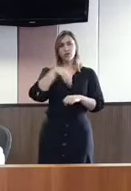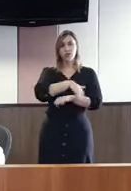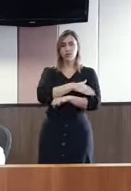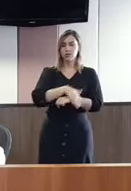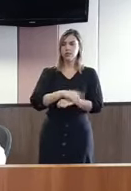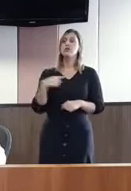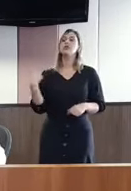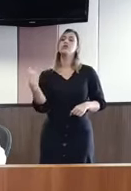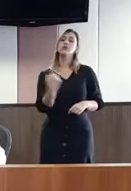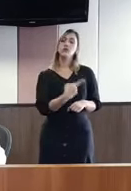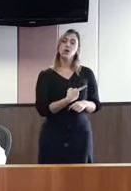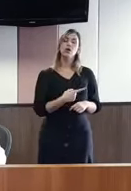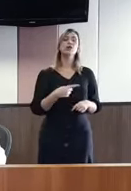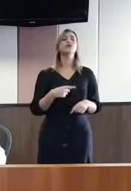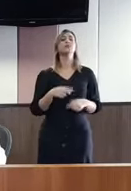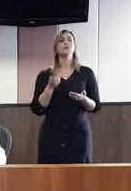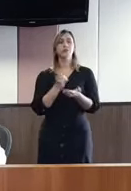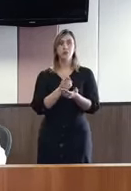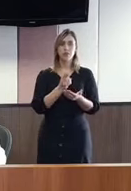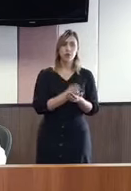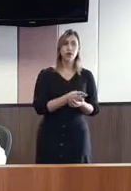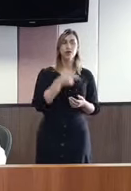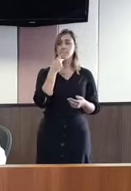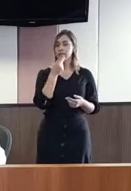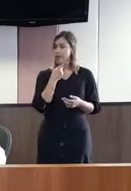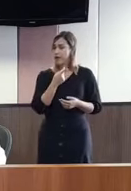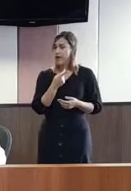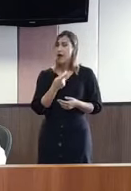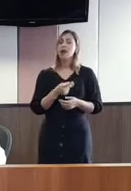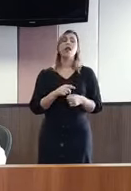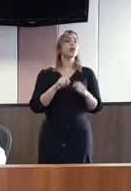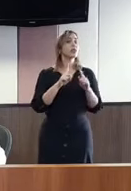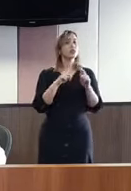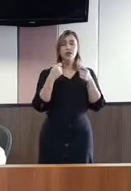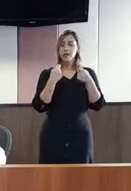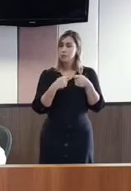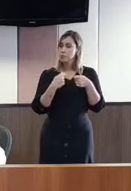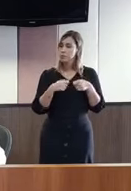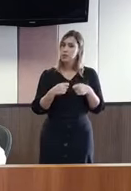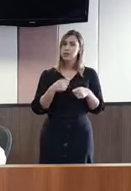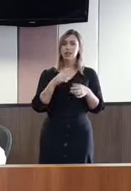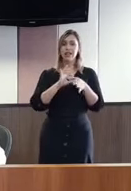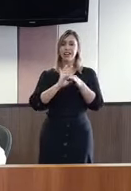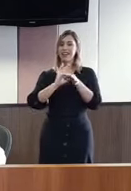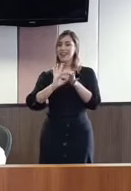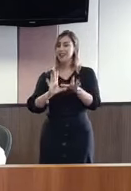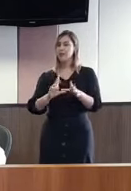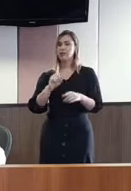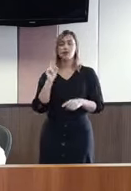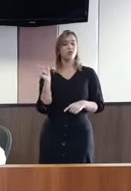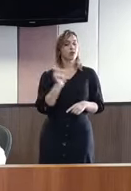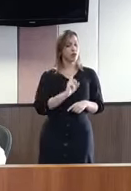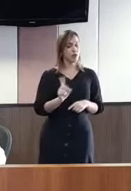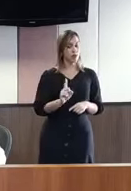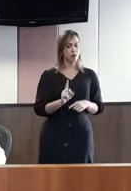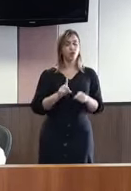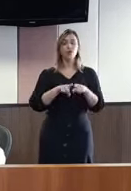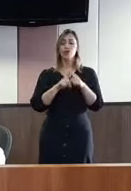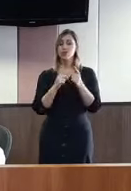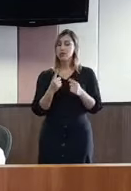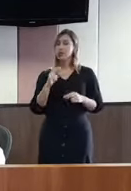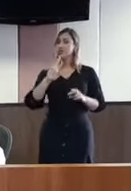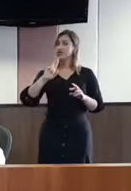Nós continuamos defender o isolamento social. Não estamos defendendo o isolamento econômico.